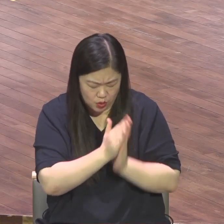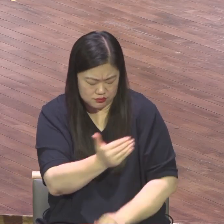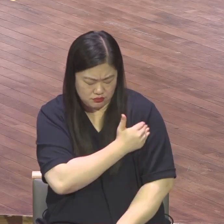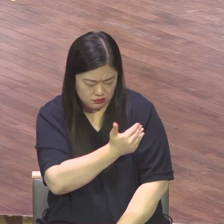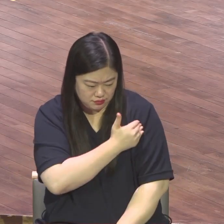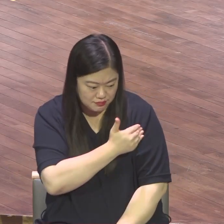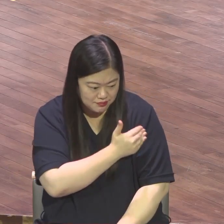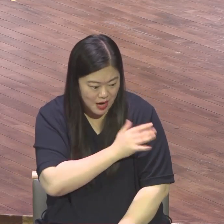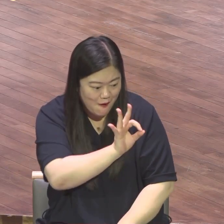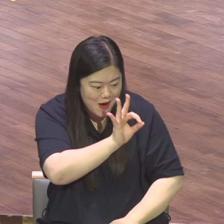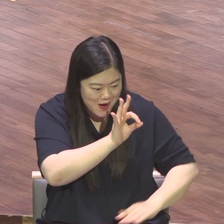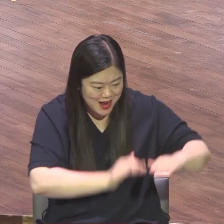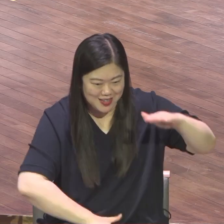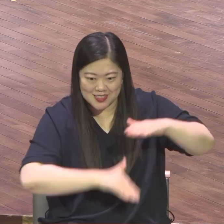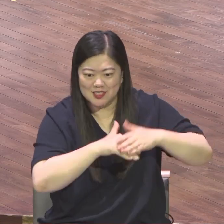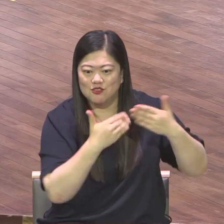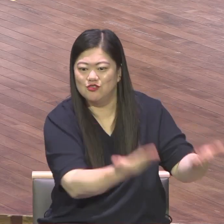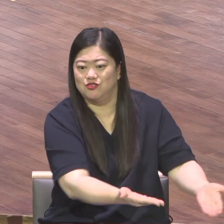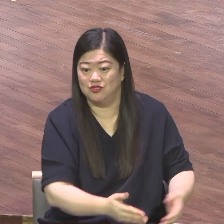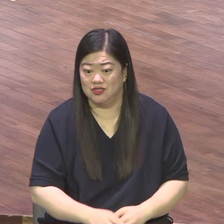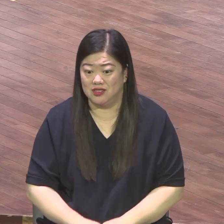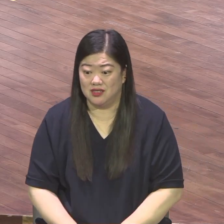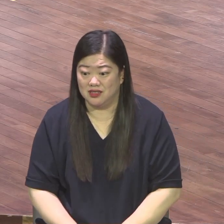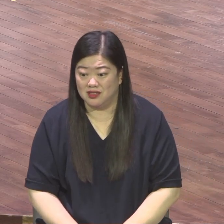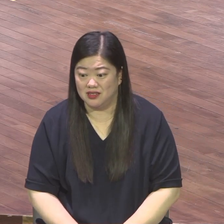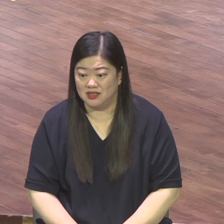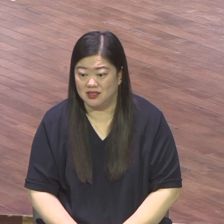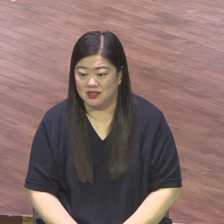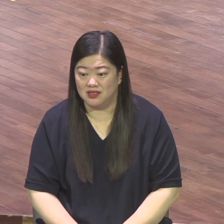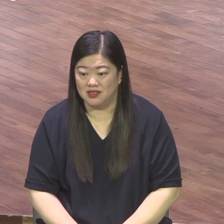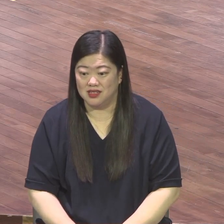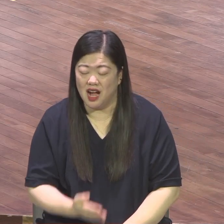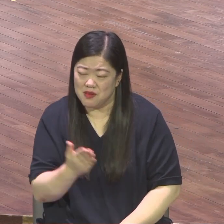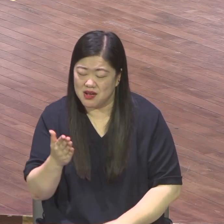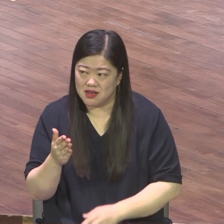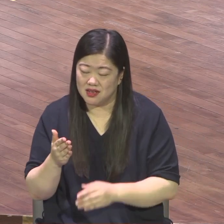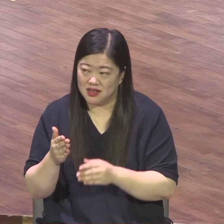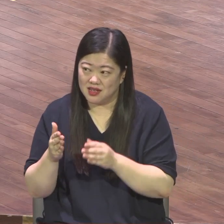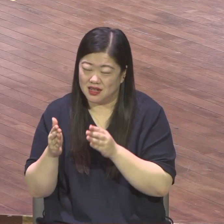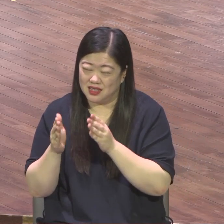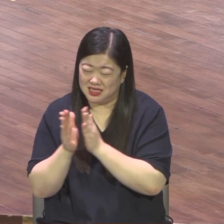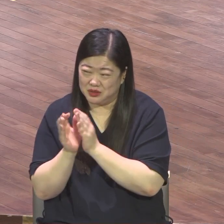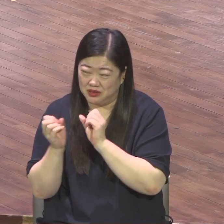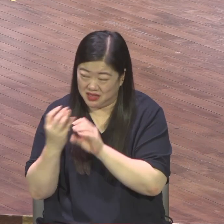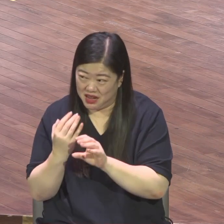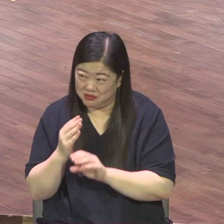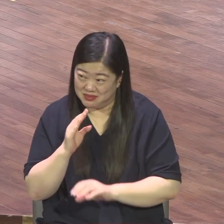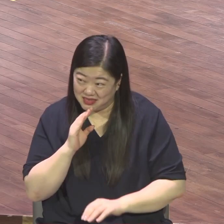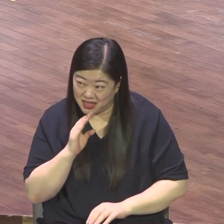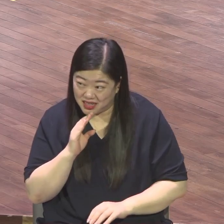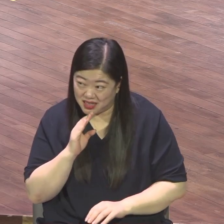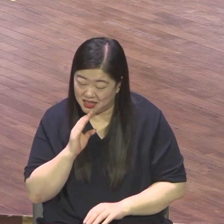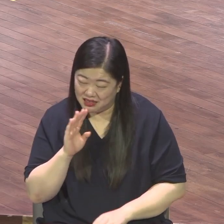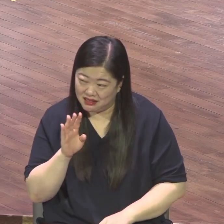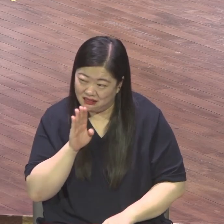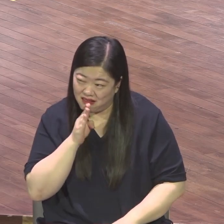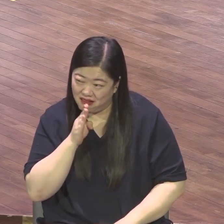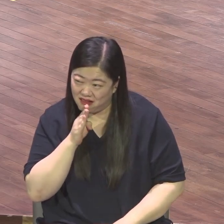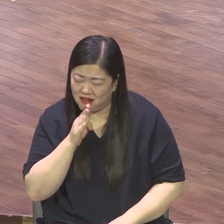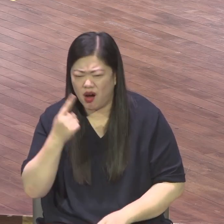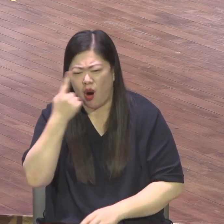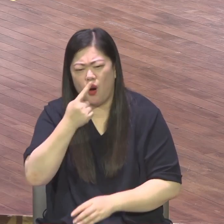믿으면 하나님의 영광을 보리라. 믿고 감사하면 응답받게 돼 있어요. 무조건 믿고 감사하시기